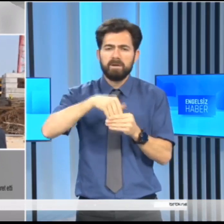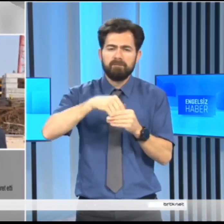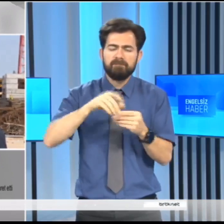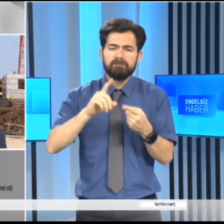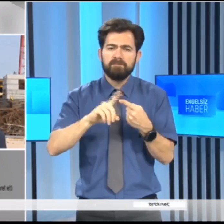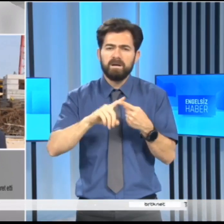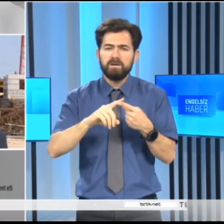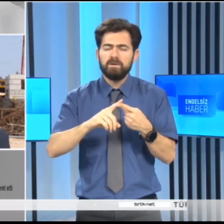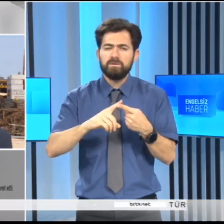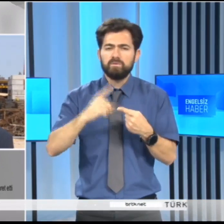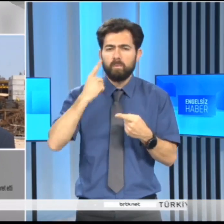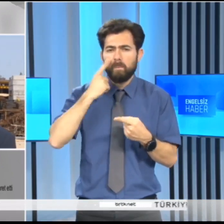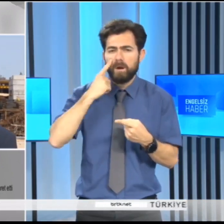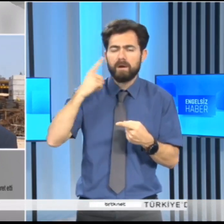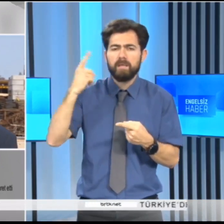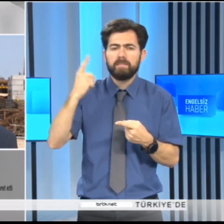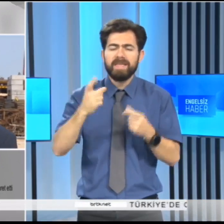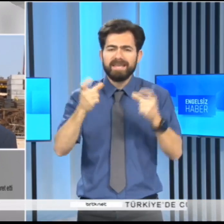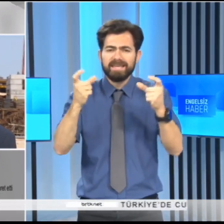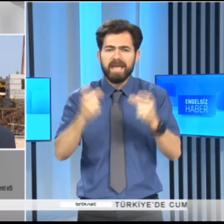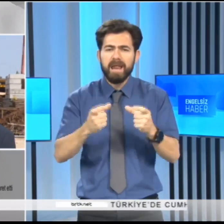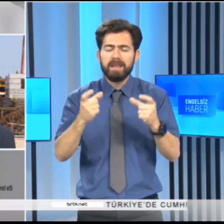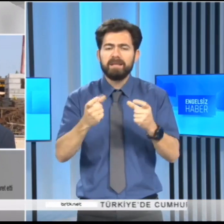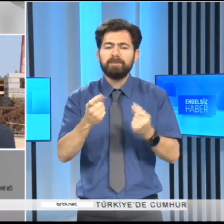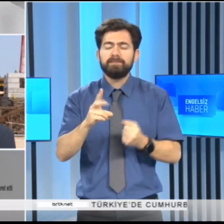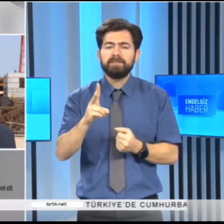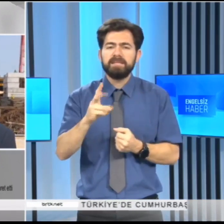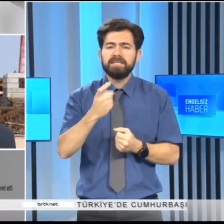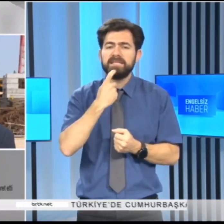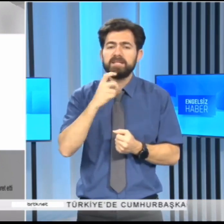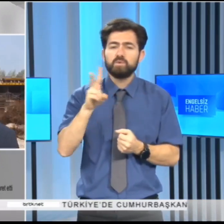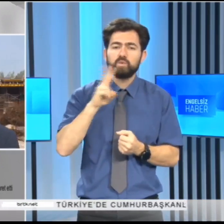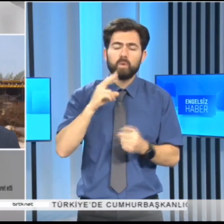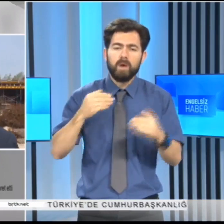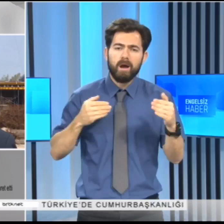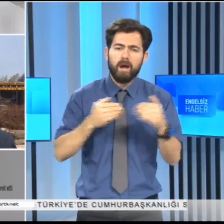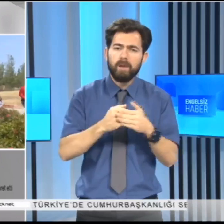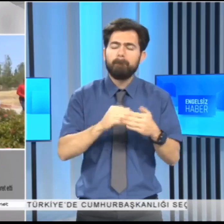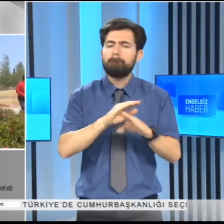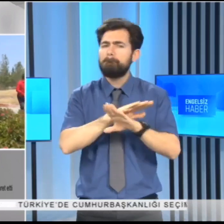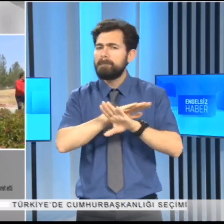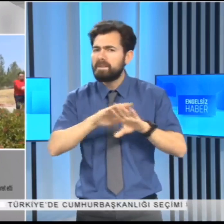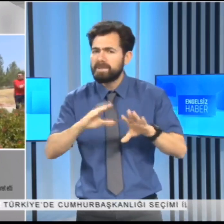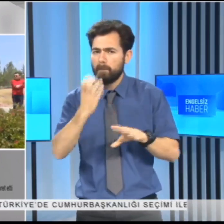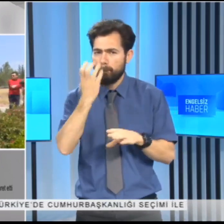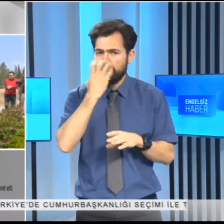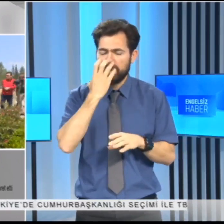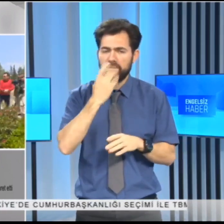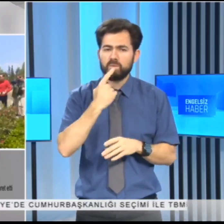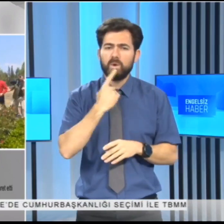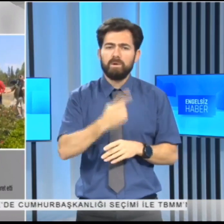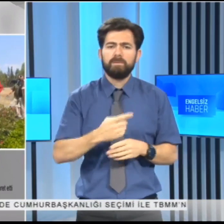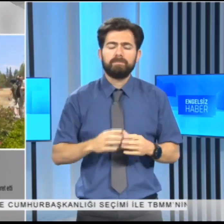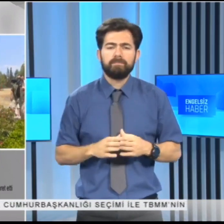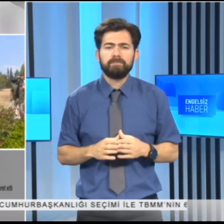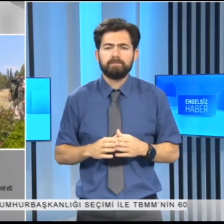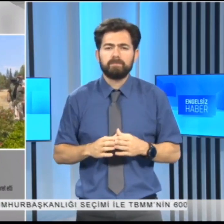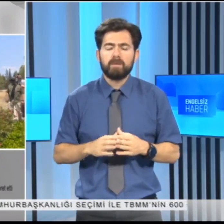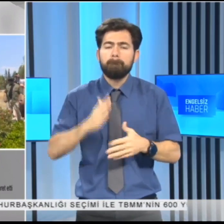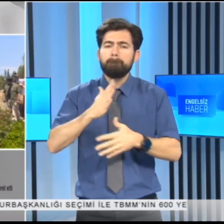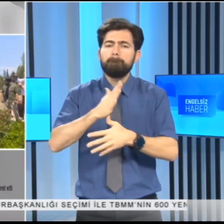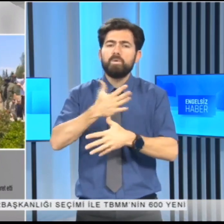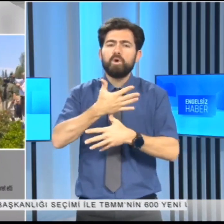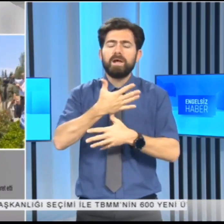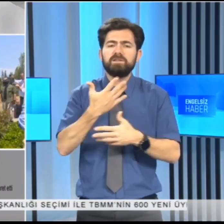ve Cumhurbaşkanlığı yerleşkesinin yıl sonuna kadar bitmesinin beklendiğini söyledi.